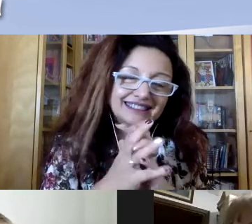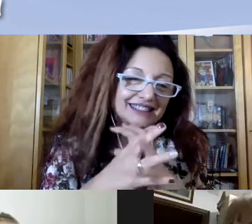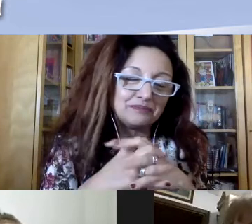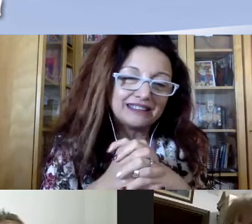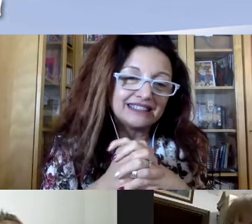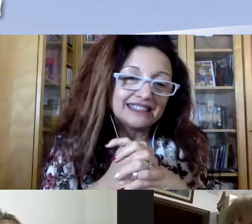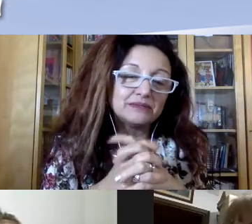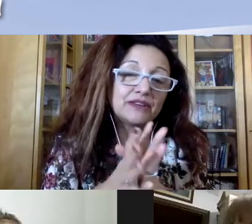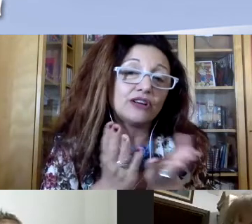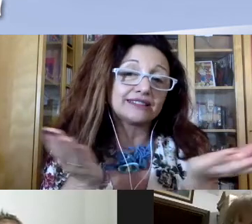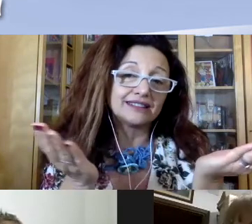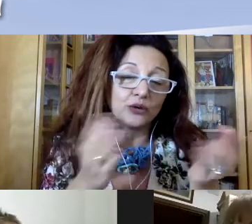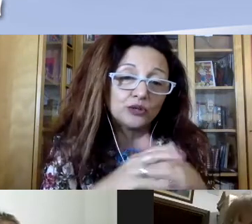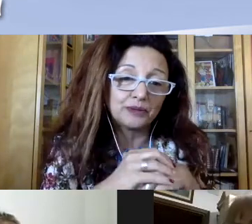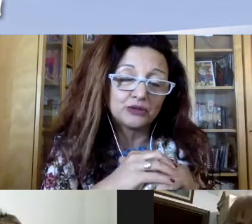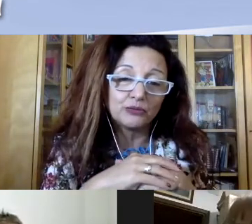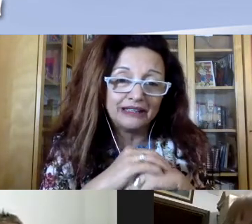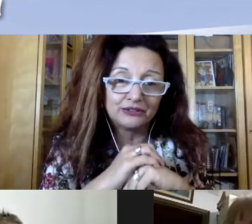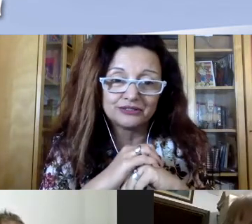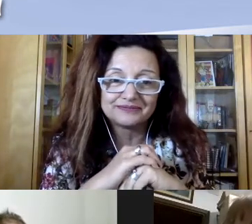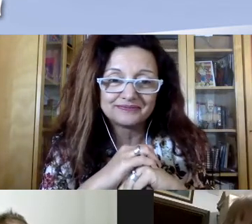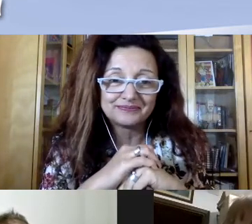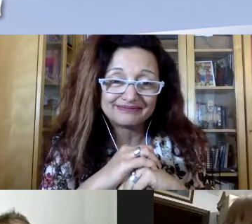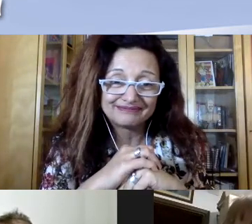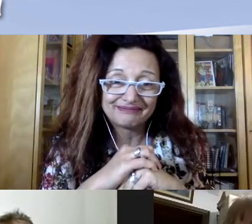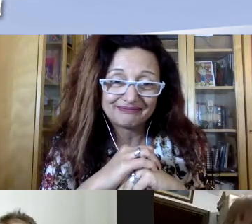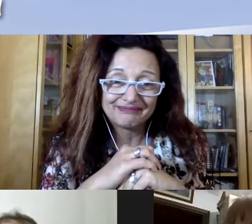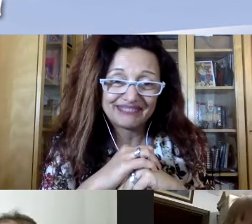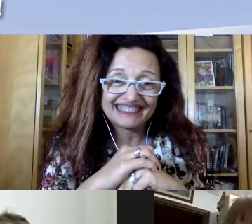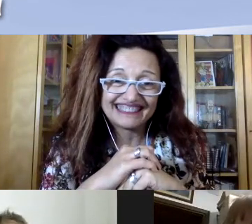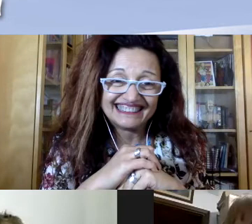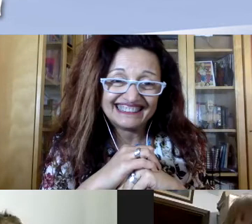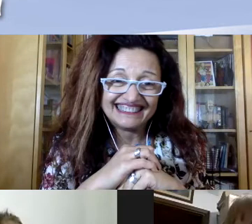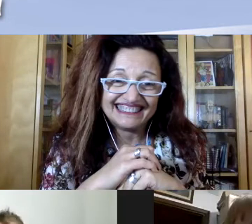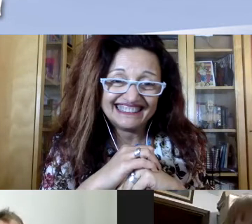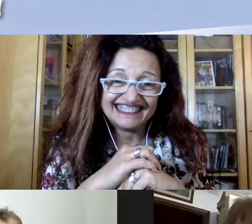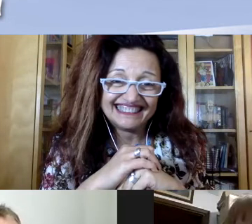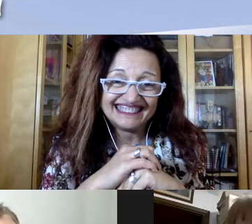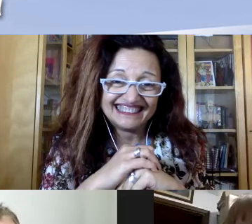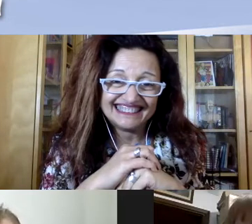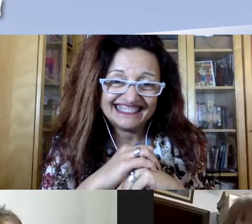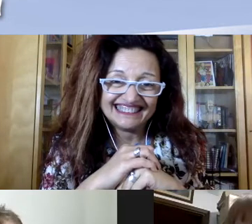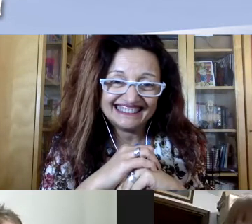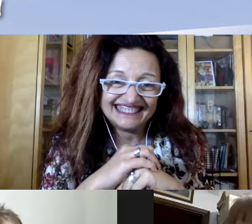stati simpaticissimi. Veronica, tanti auguri per il tuo mento. Grazie.